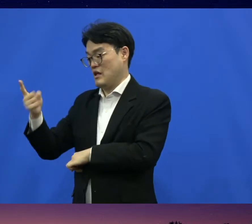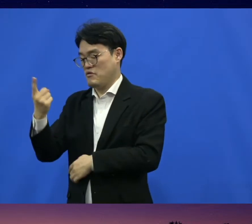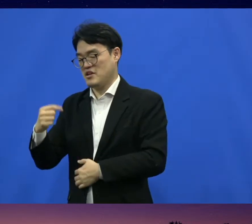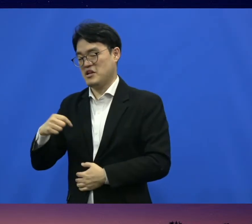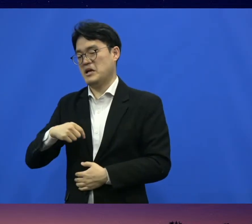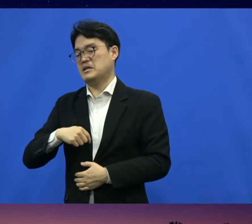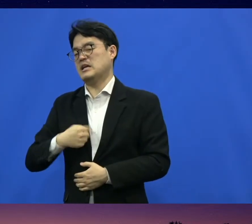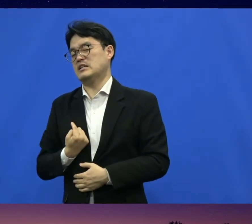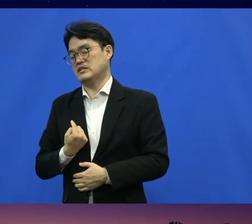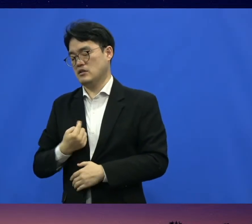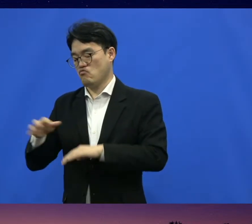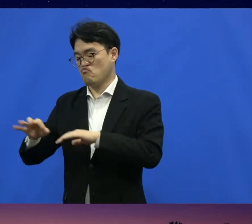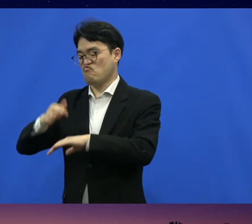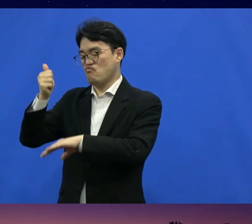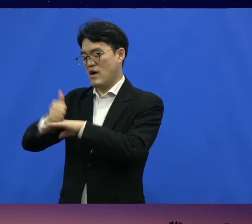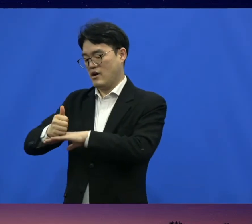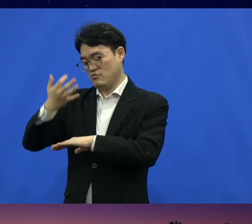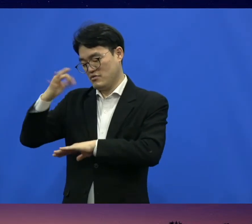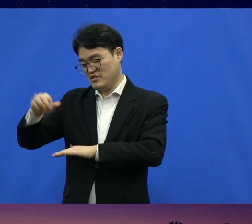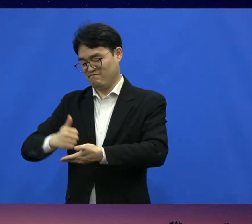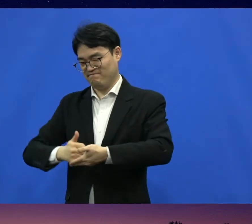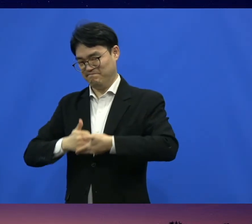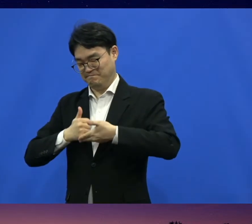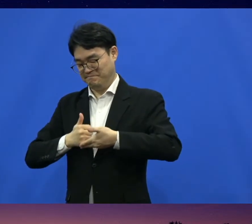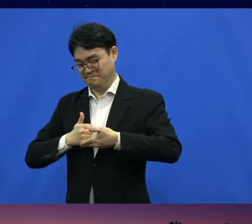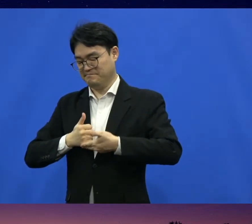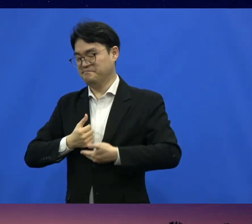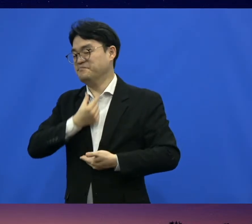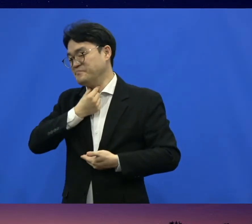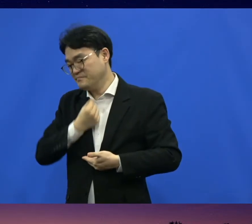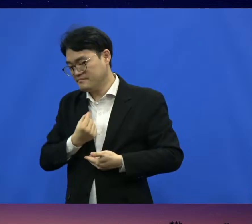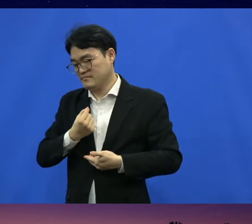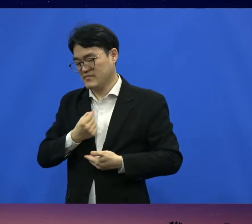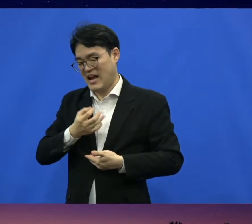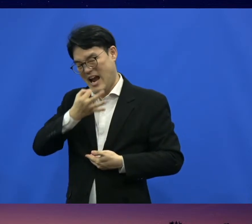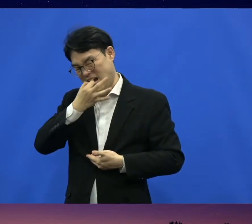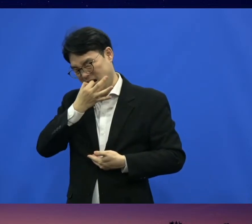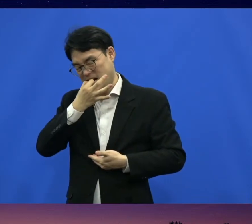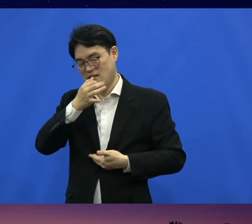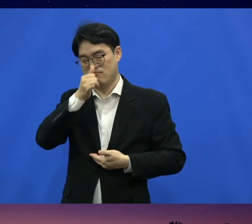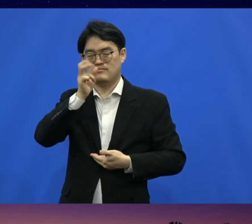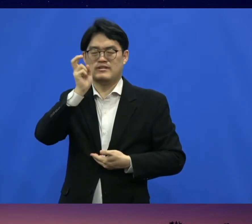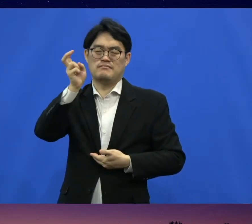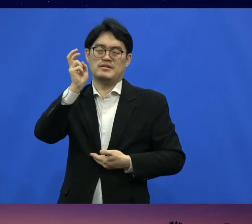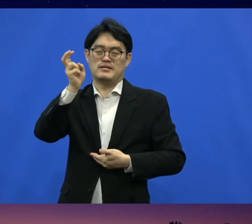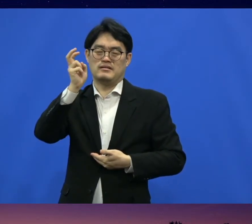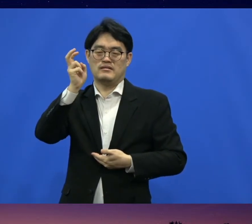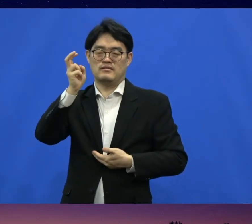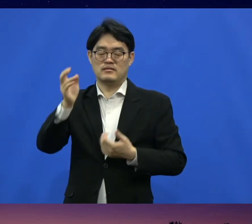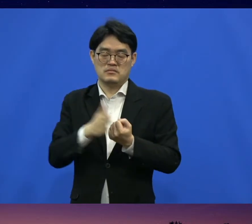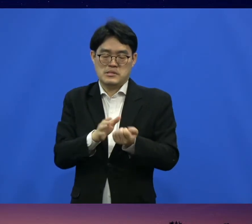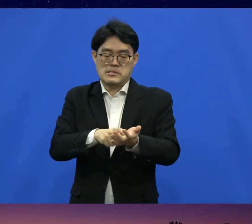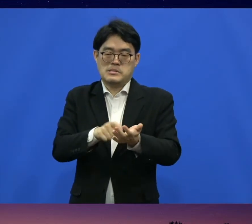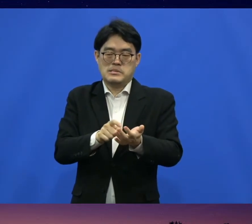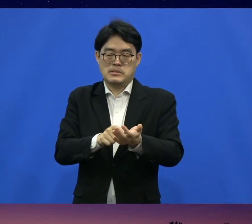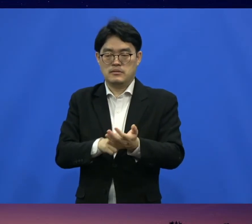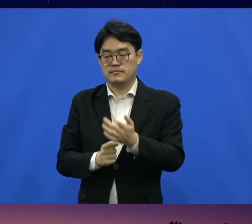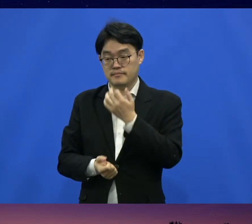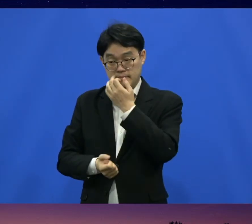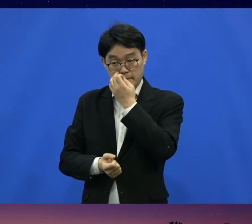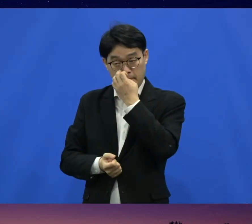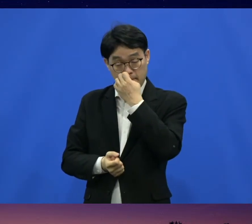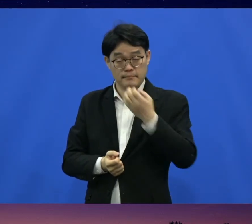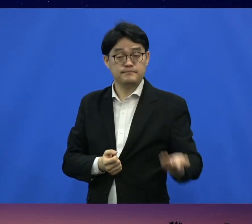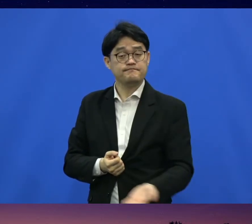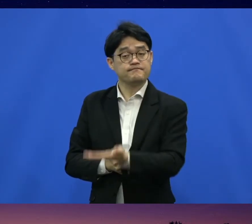욕심이 있었던 것 같아요. 내면에. 그래서 서두른 것이 1차적 과거네요. 여러분, 우리가